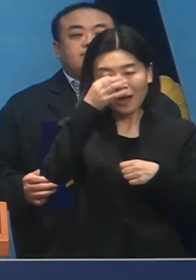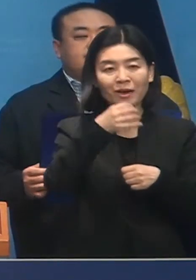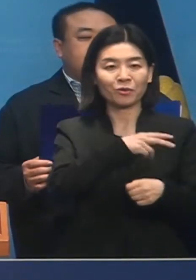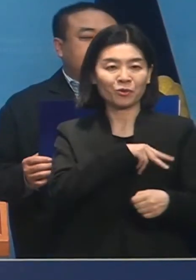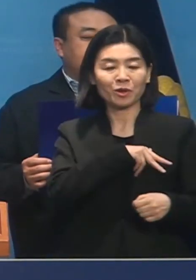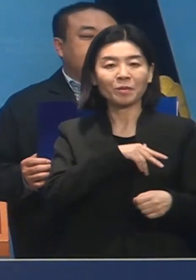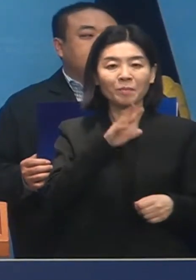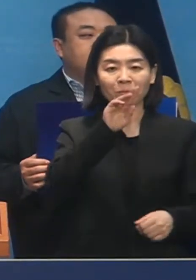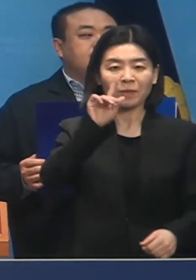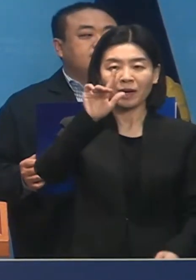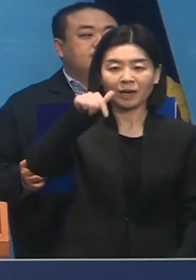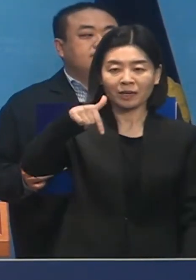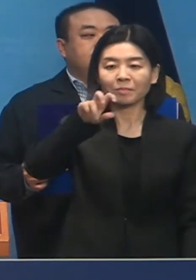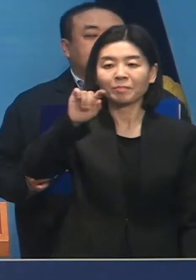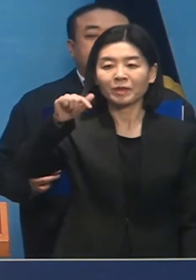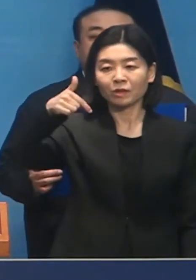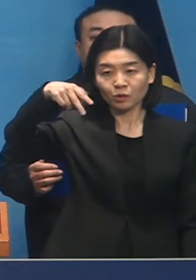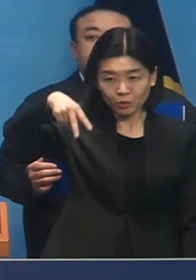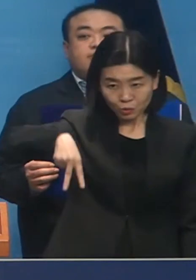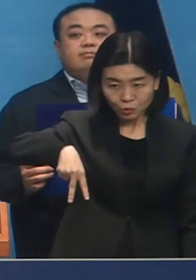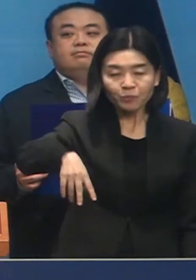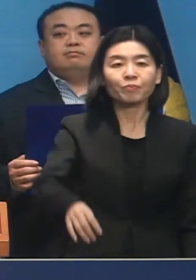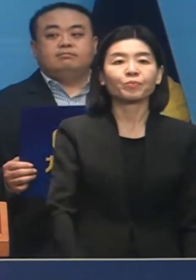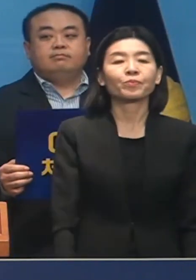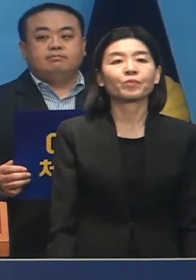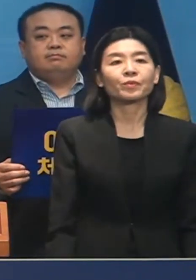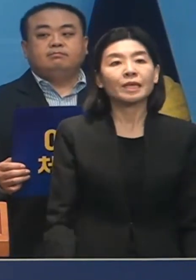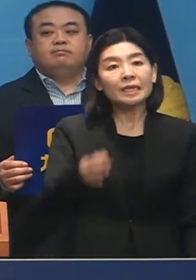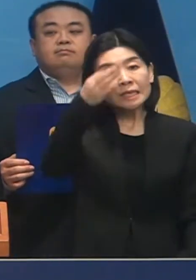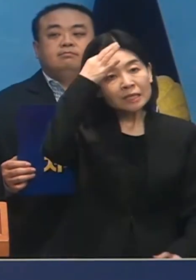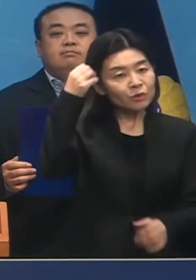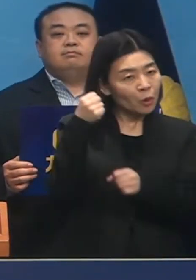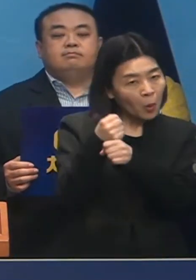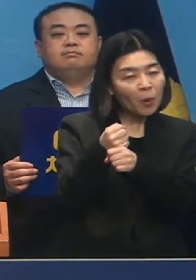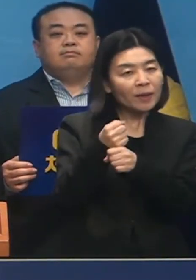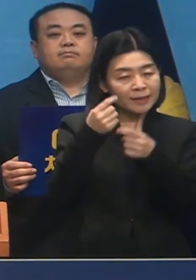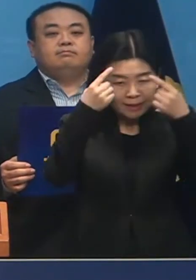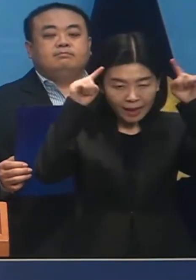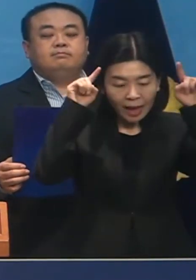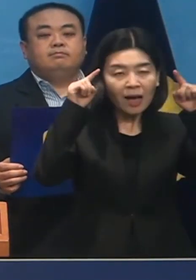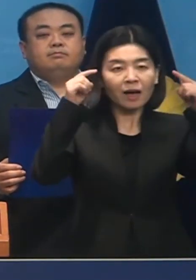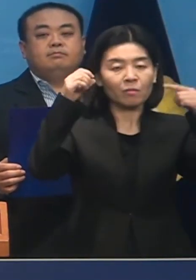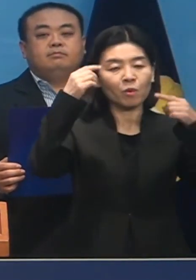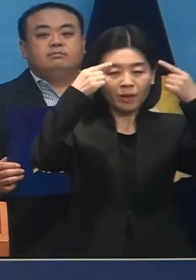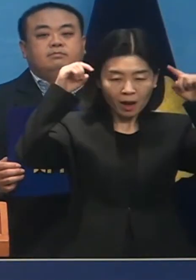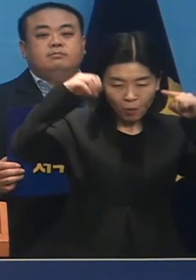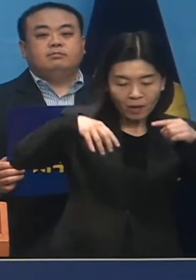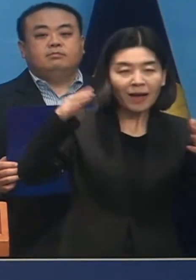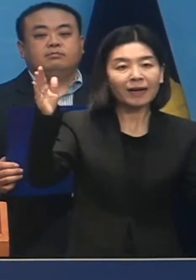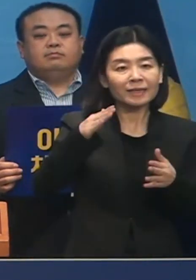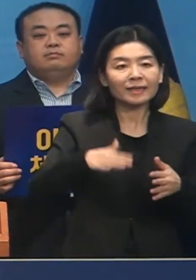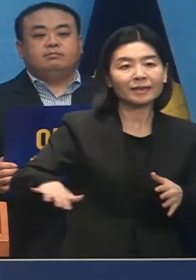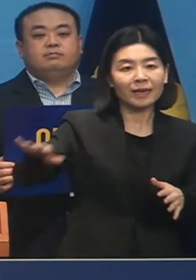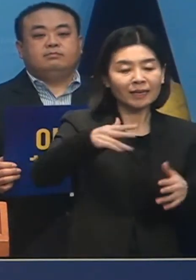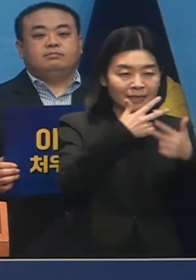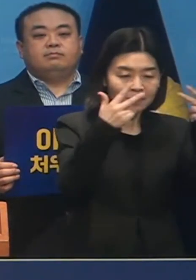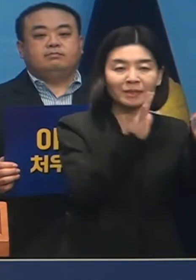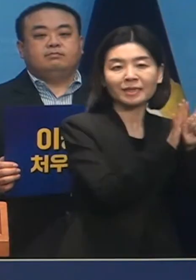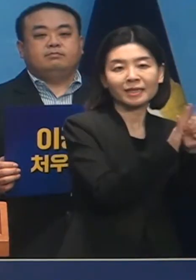이공계 대학생, 대학원생, 졸업생, 과학기술자 이재명 지지선언을 기자회견을 시작하도록 하겠습니다.